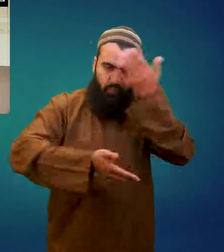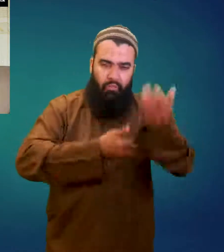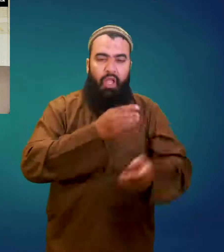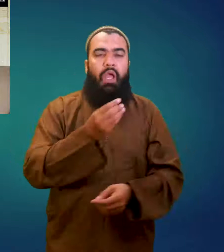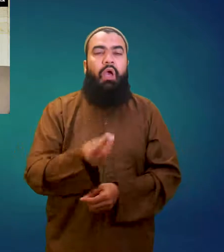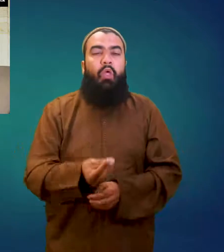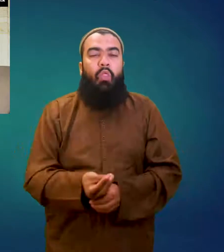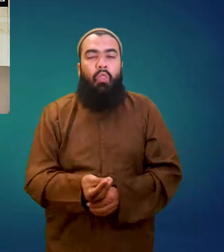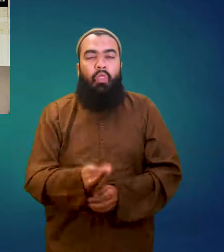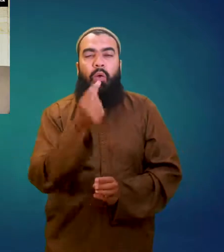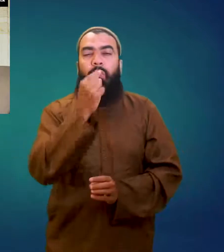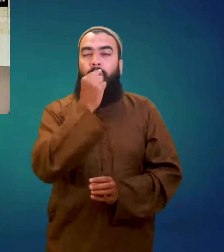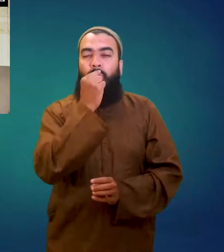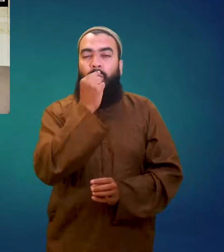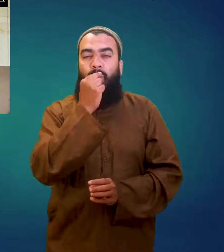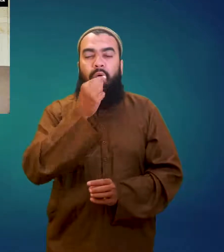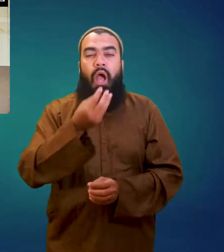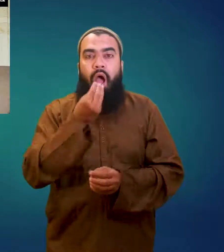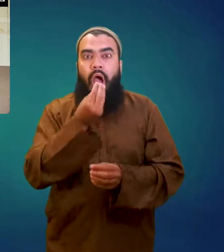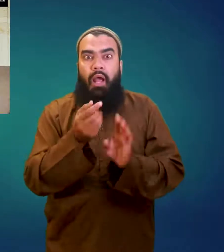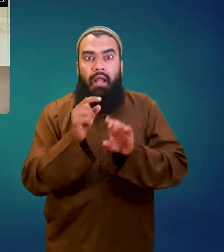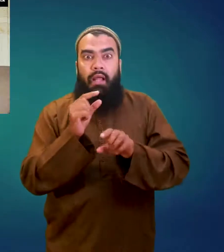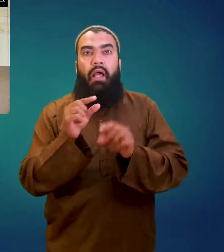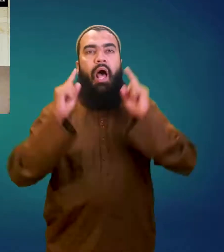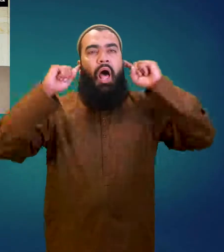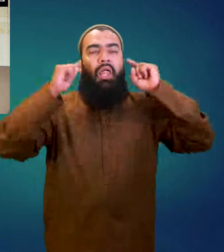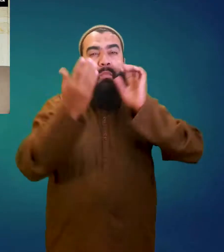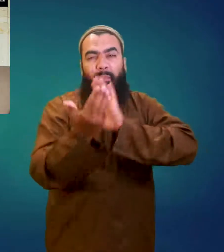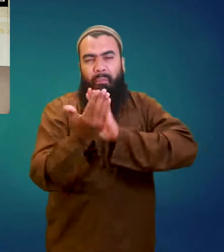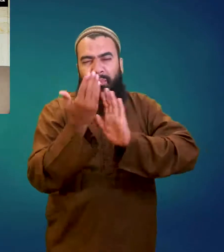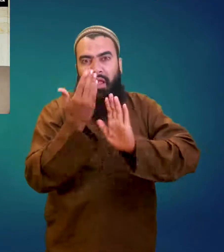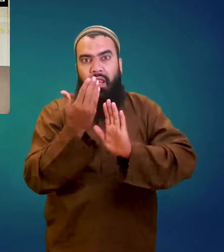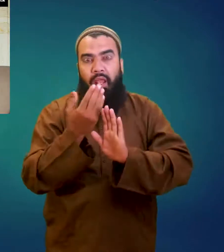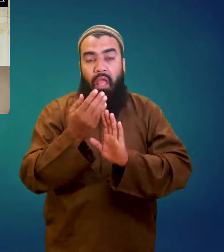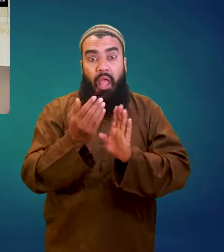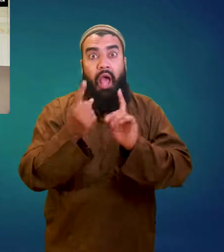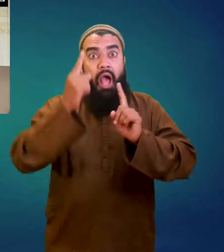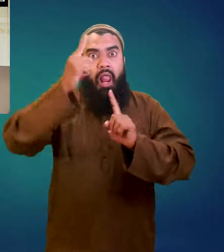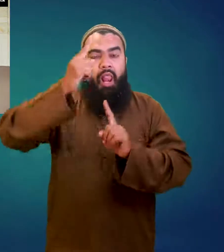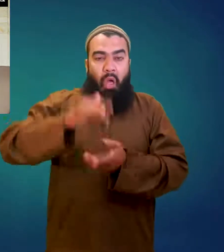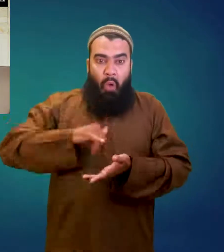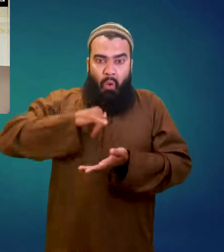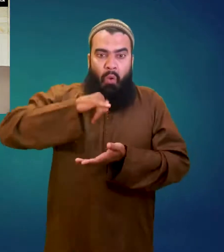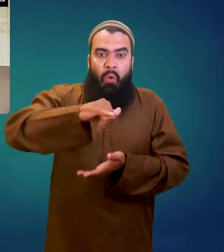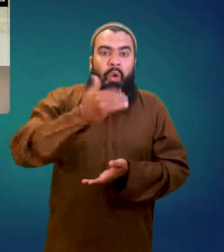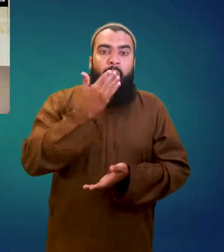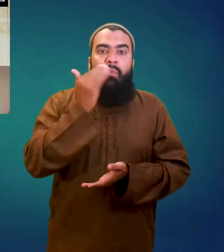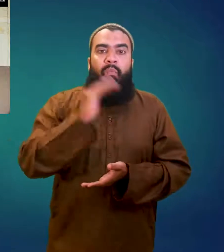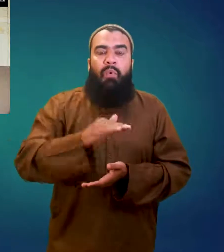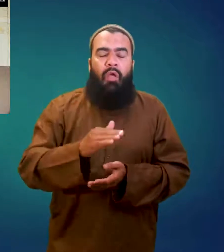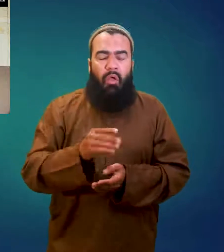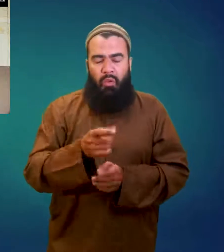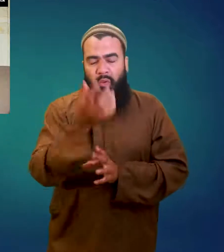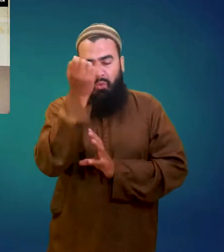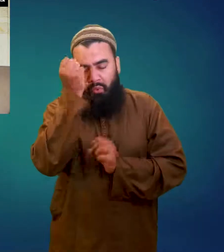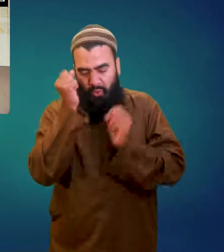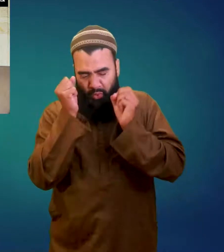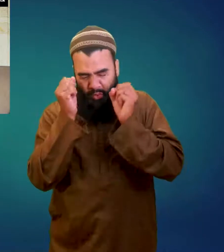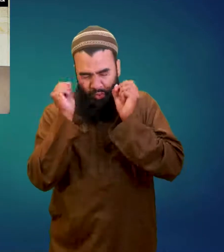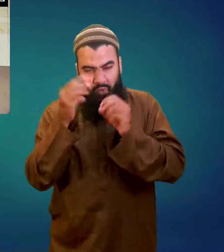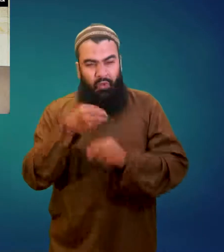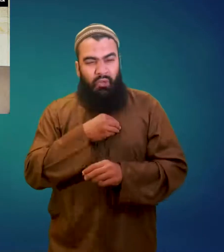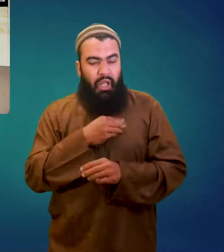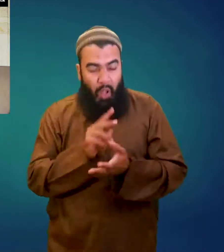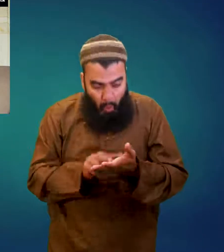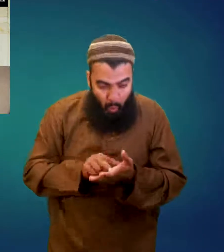نے فرمایا، اللہ رب العزت اس وقت میں انسانوں کے قریب آ جاتا ہے، اور جو کوئی اپنے آرام کو